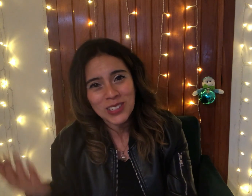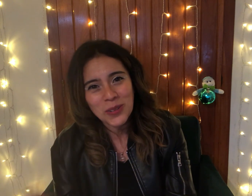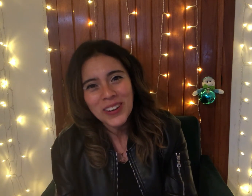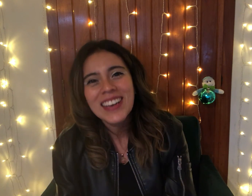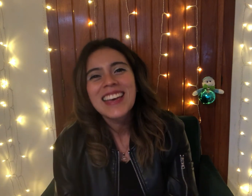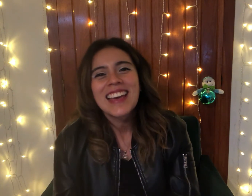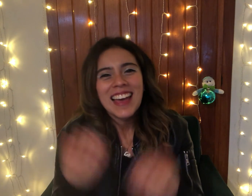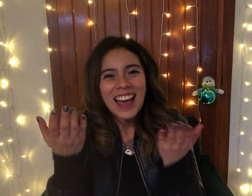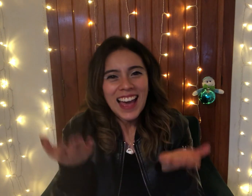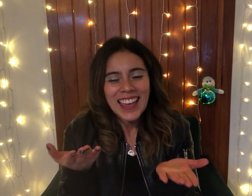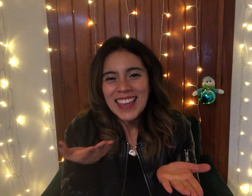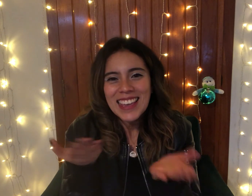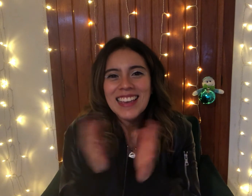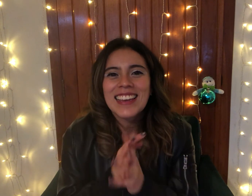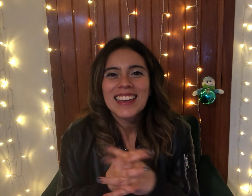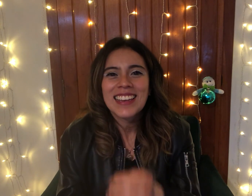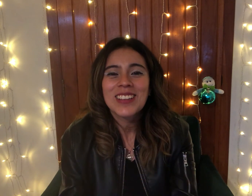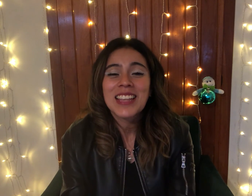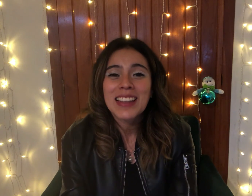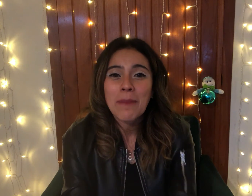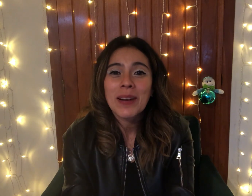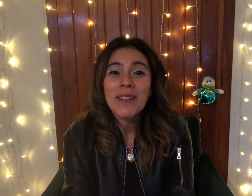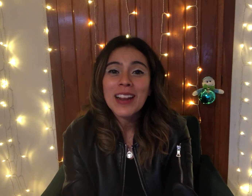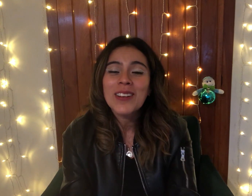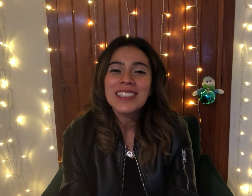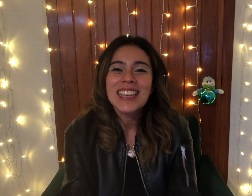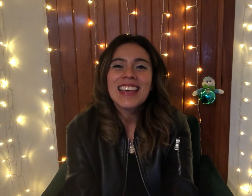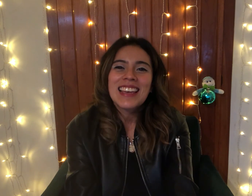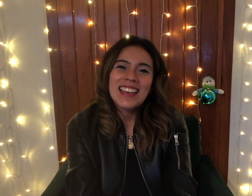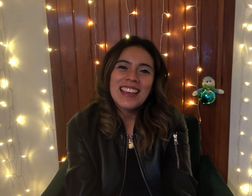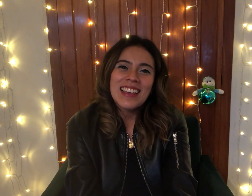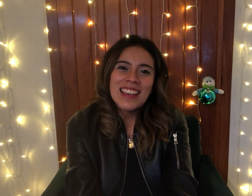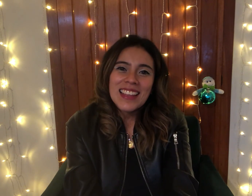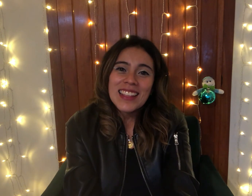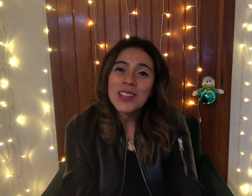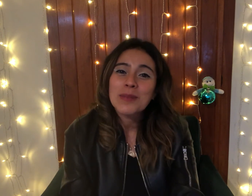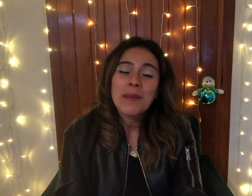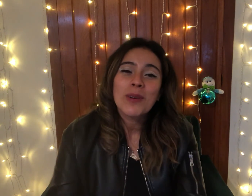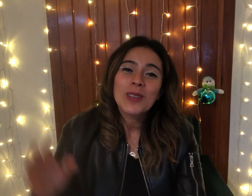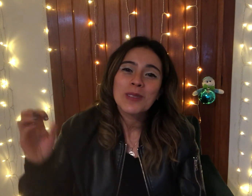subo, ahí los tendrán para verlos. Nos vemos